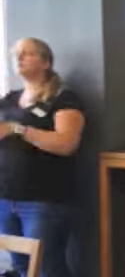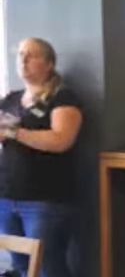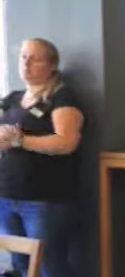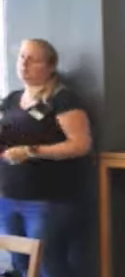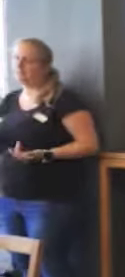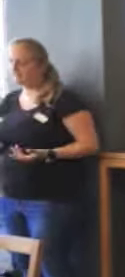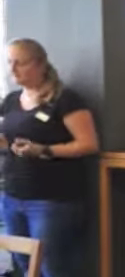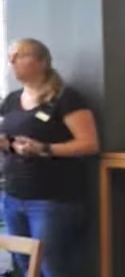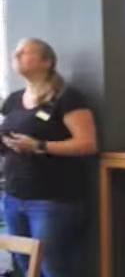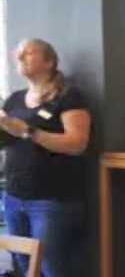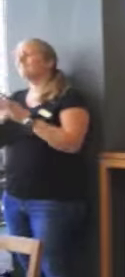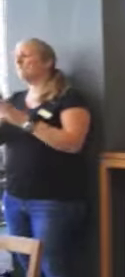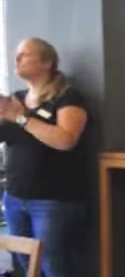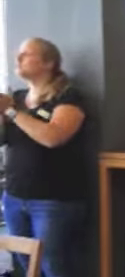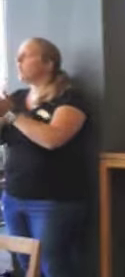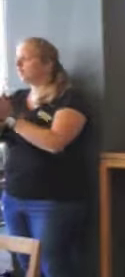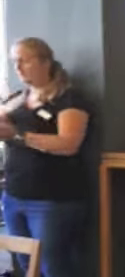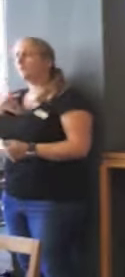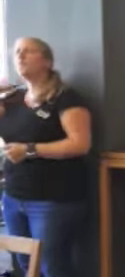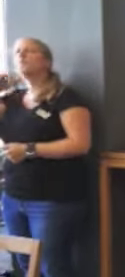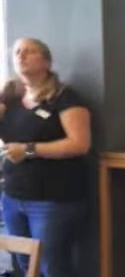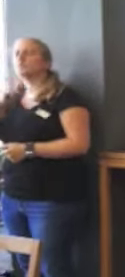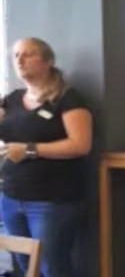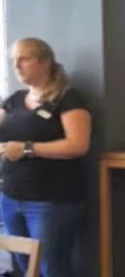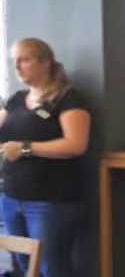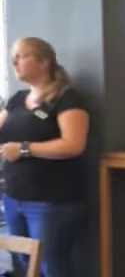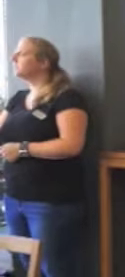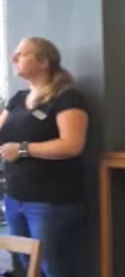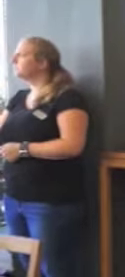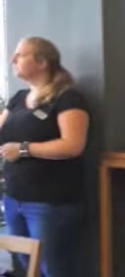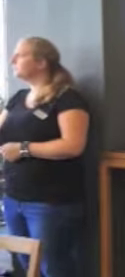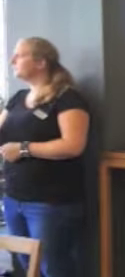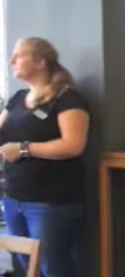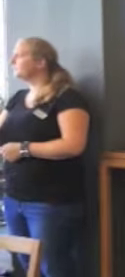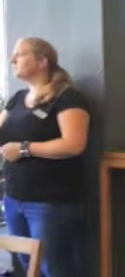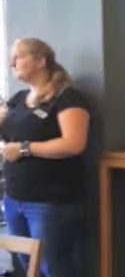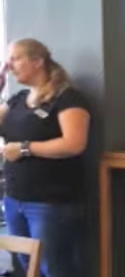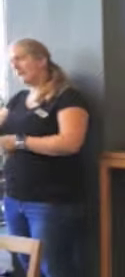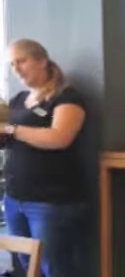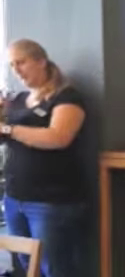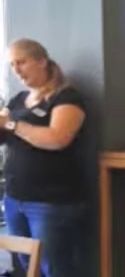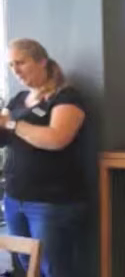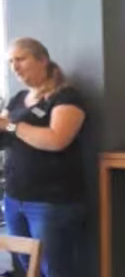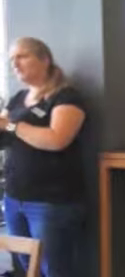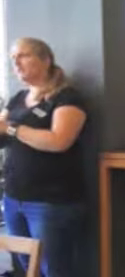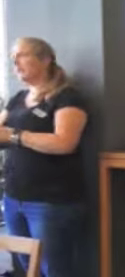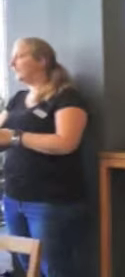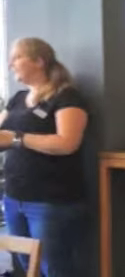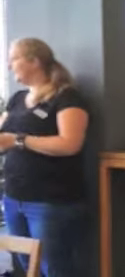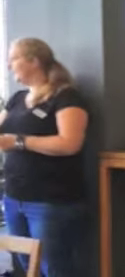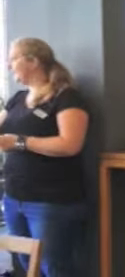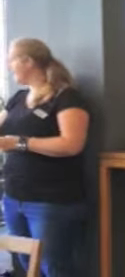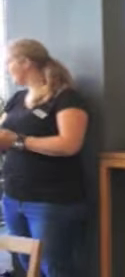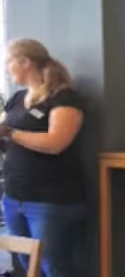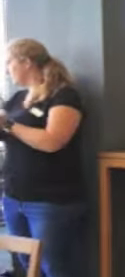Och en tredje utmaning är våra ungdomar. Om vi tittar på OECDs rapport om ungdomars